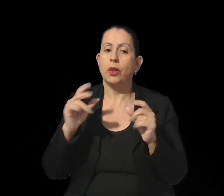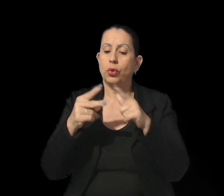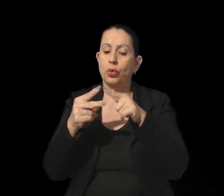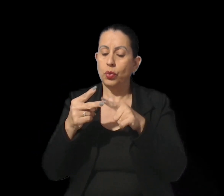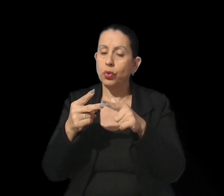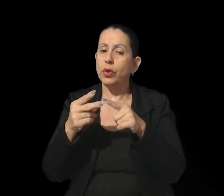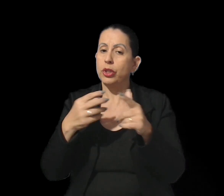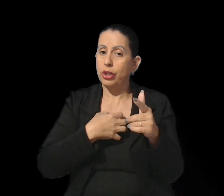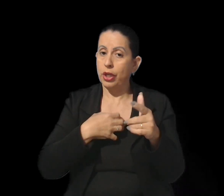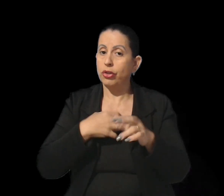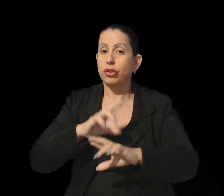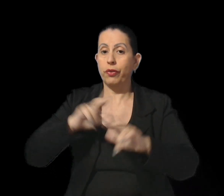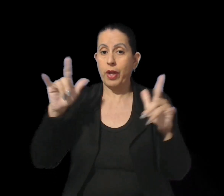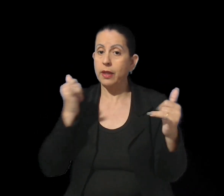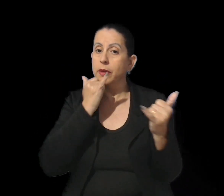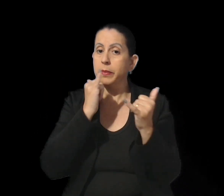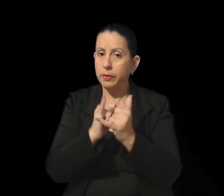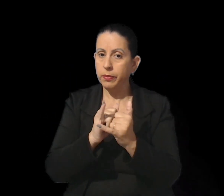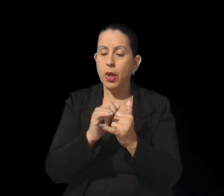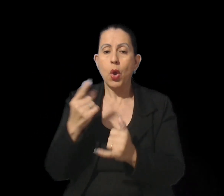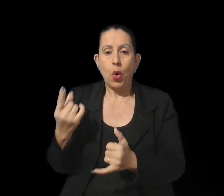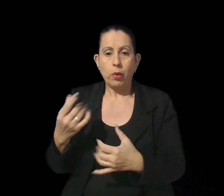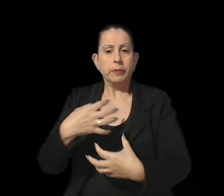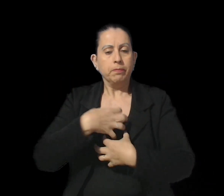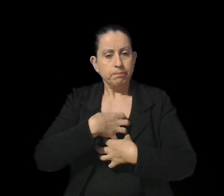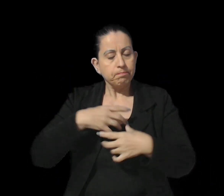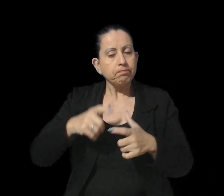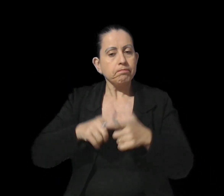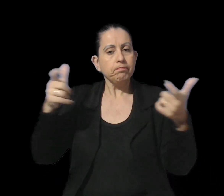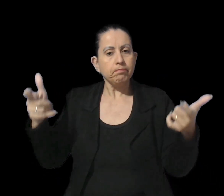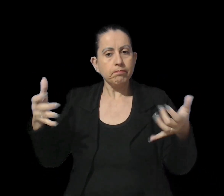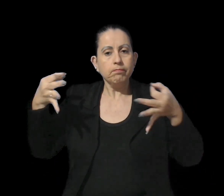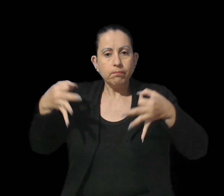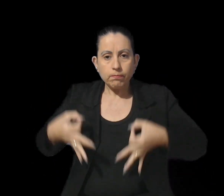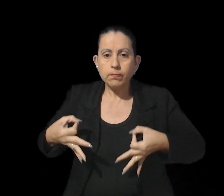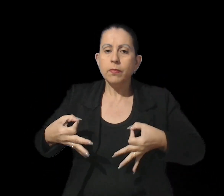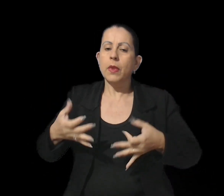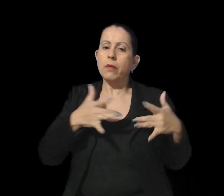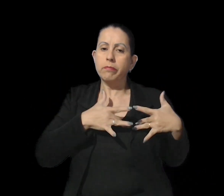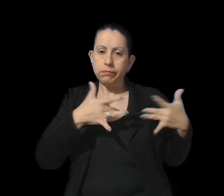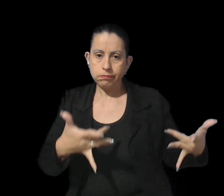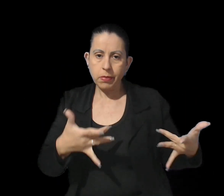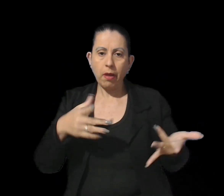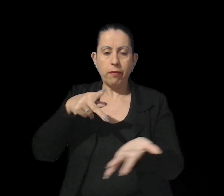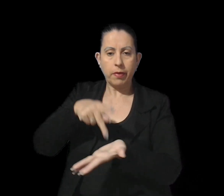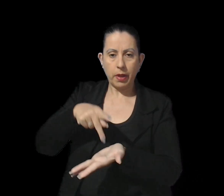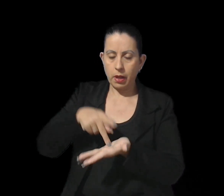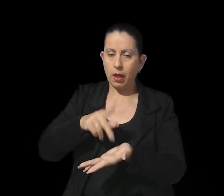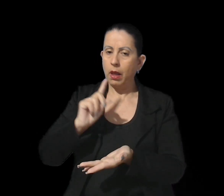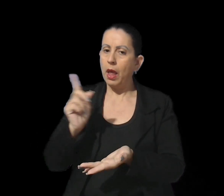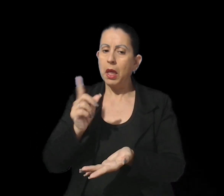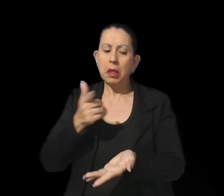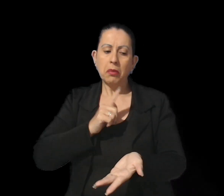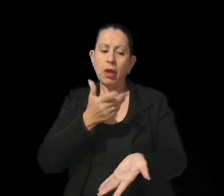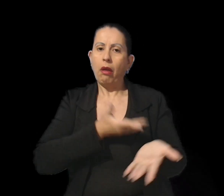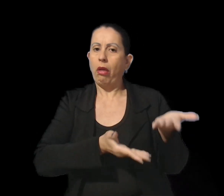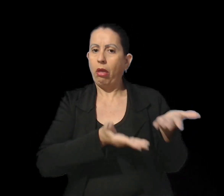perdoar. Uma é grande, nobre, verdadeiramente generosa, sem segunda intenção, que evita